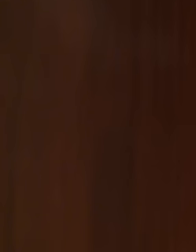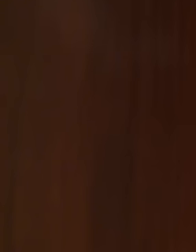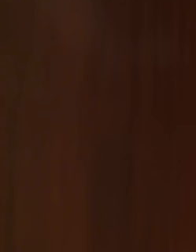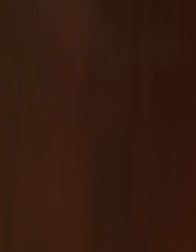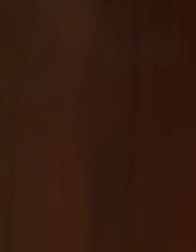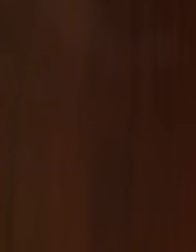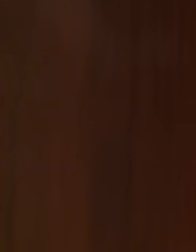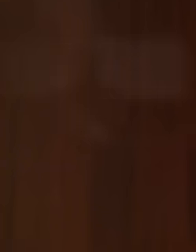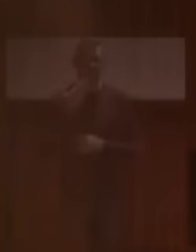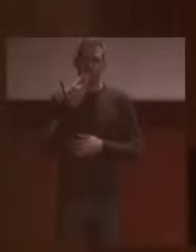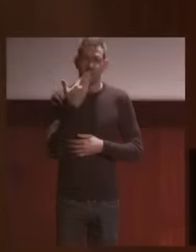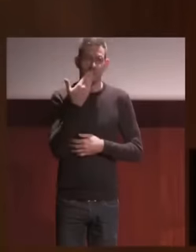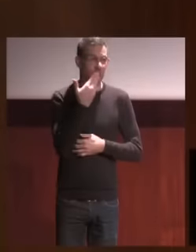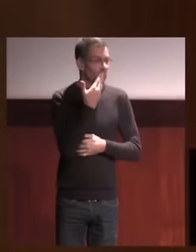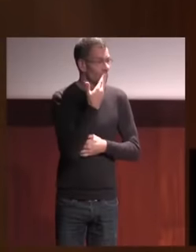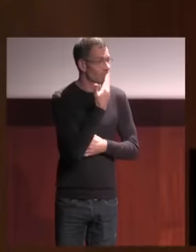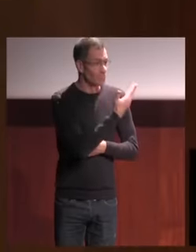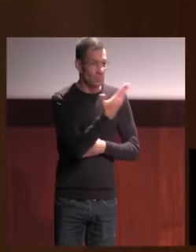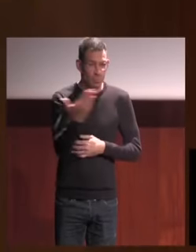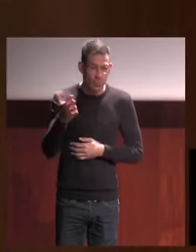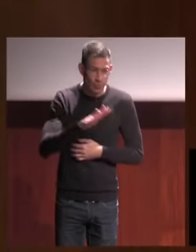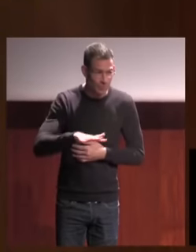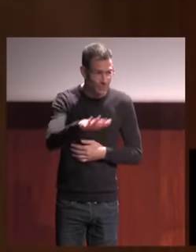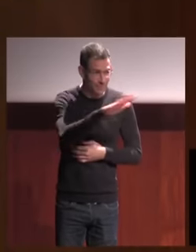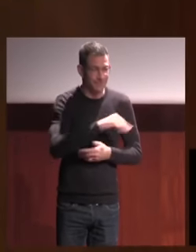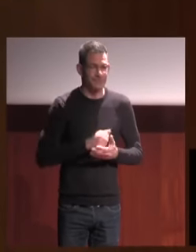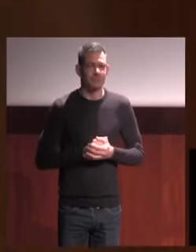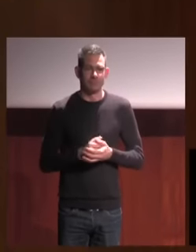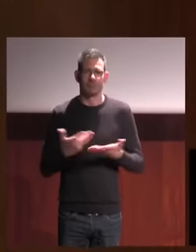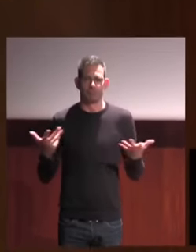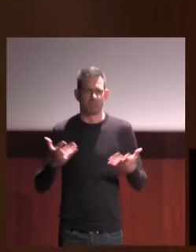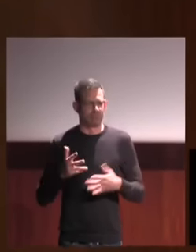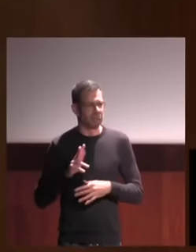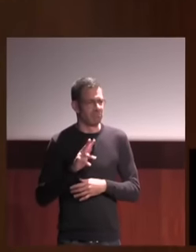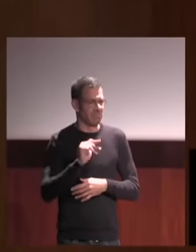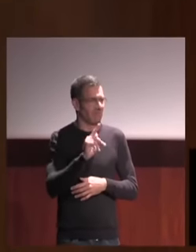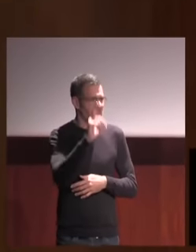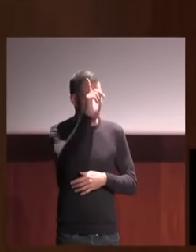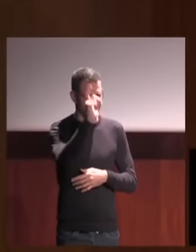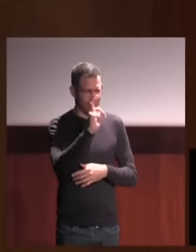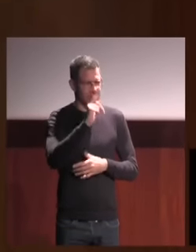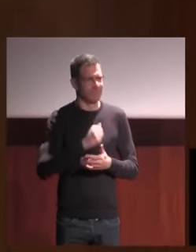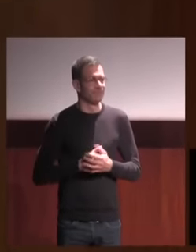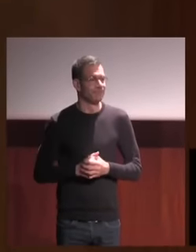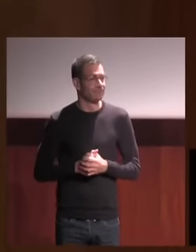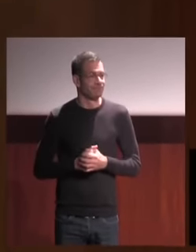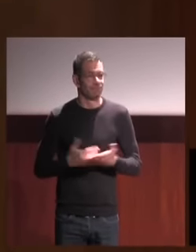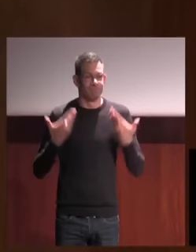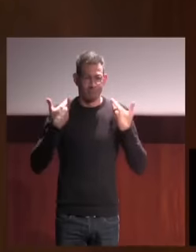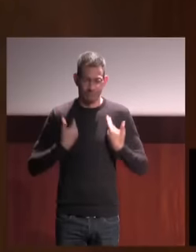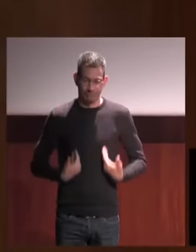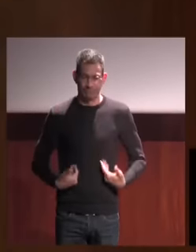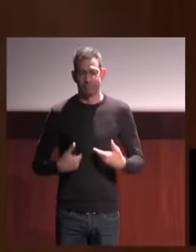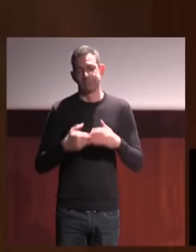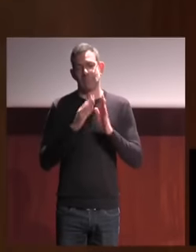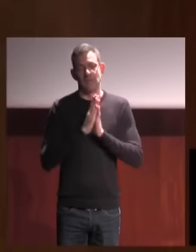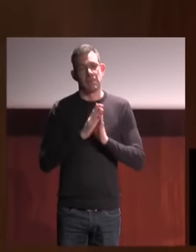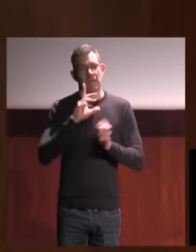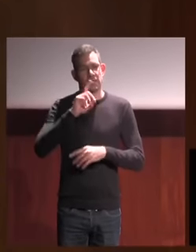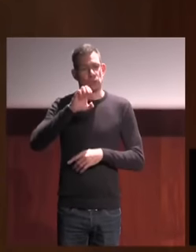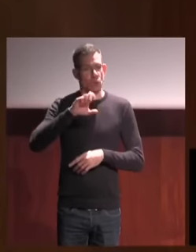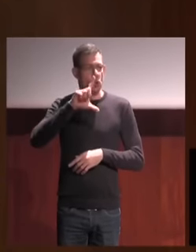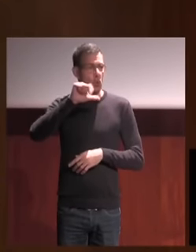Bonjour à tous. Nous allons pouvoir commencer cet atelier. Alors, je suis Marie Delobier, directrice